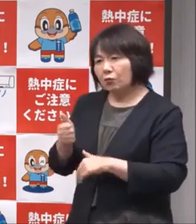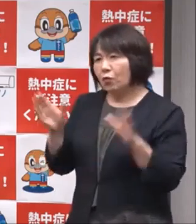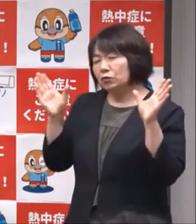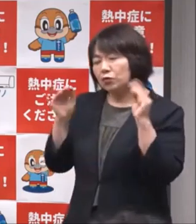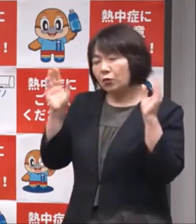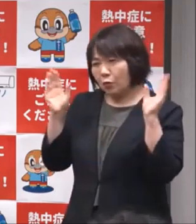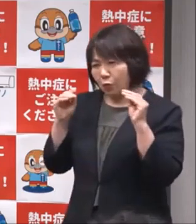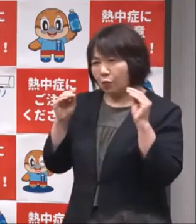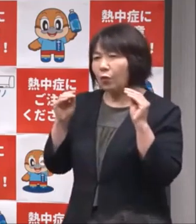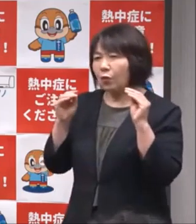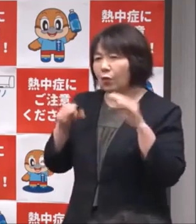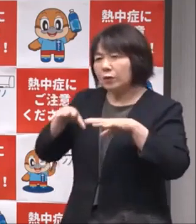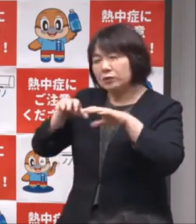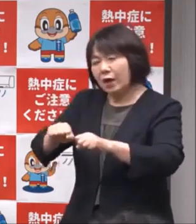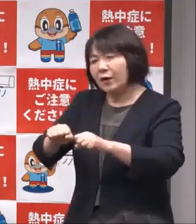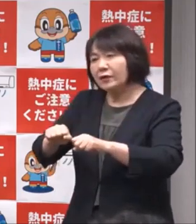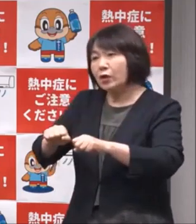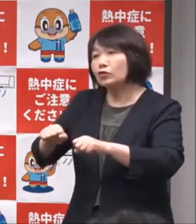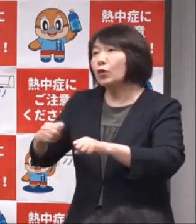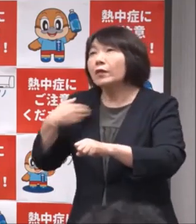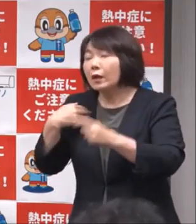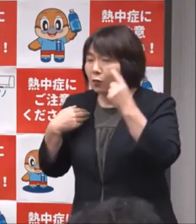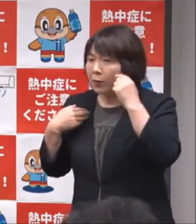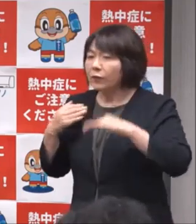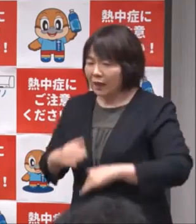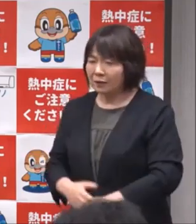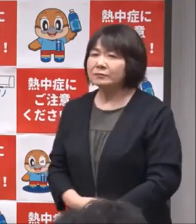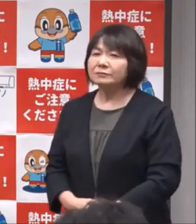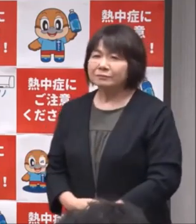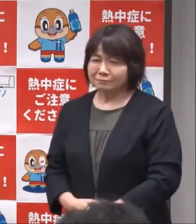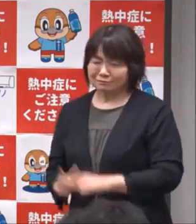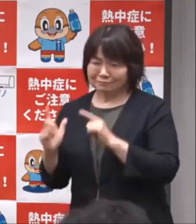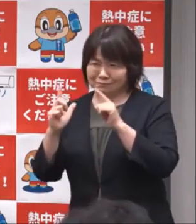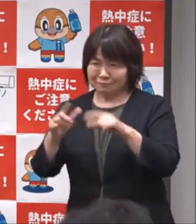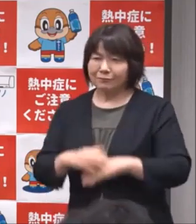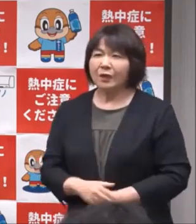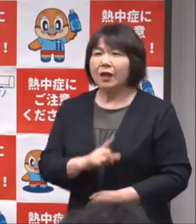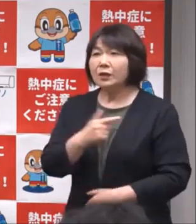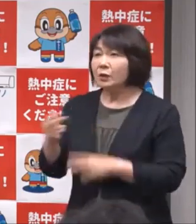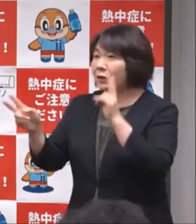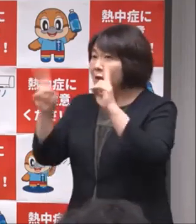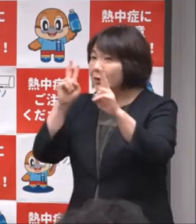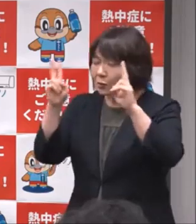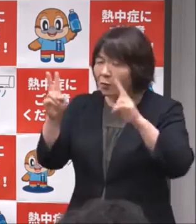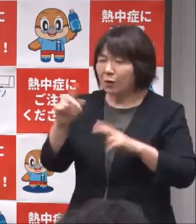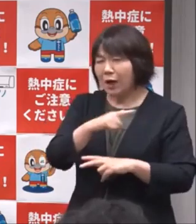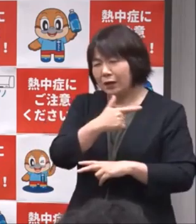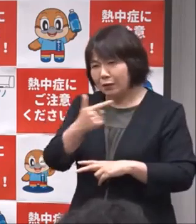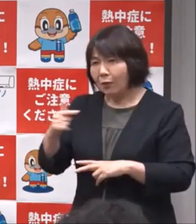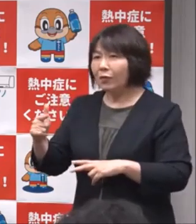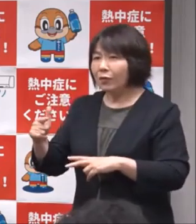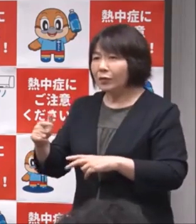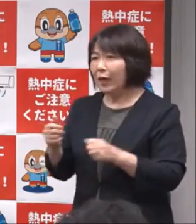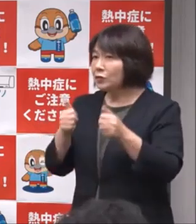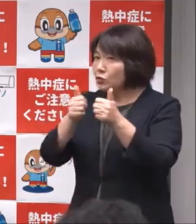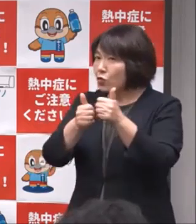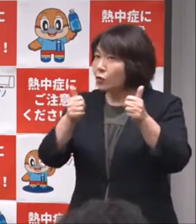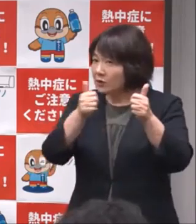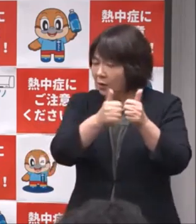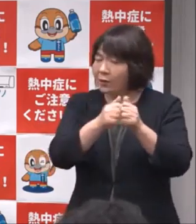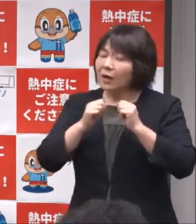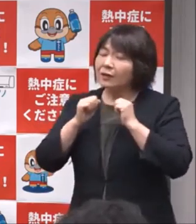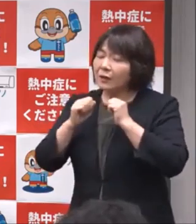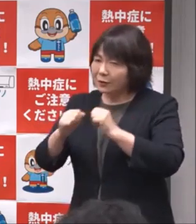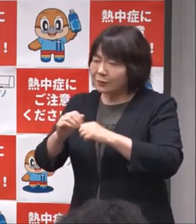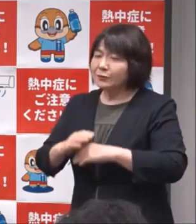報を掴まれているのかなと思ったんですが、 あのいろんな企業がいろんなあのその挑戦というかあのことをや